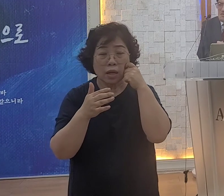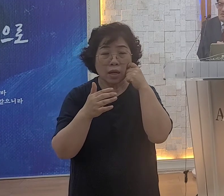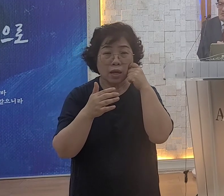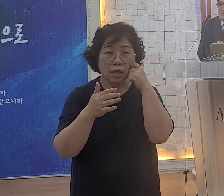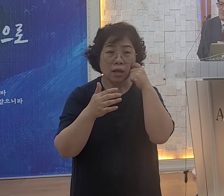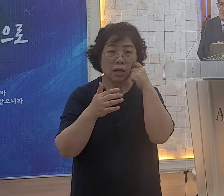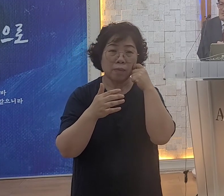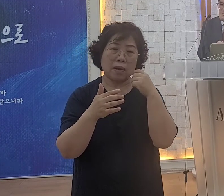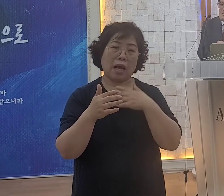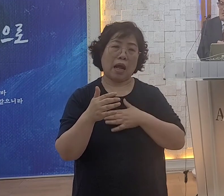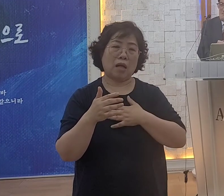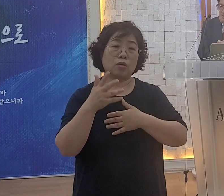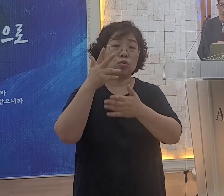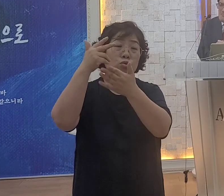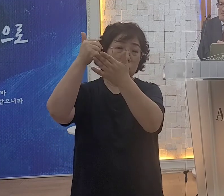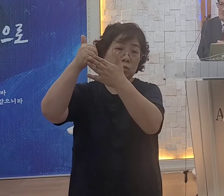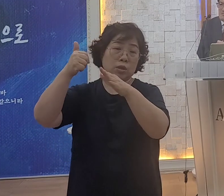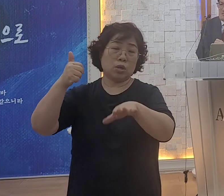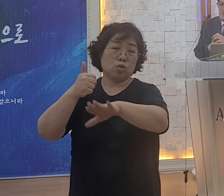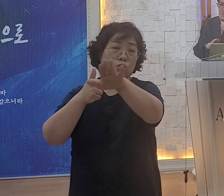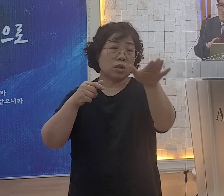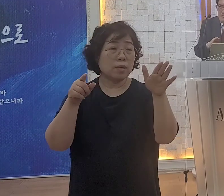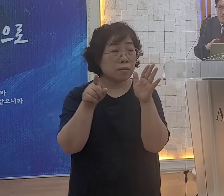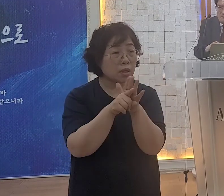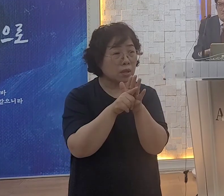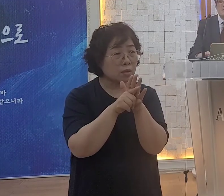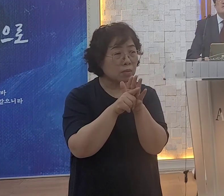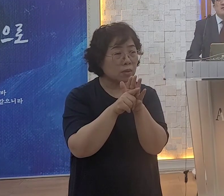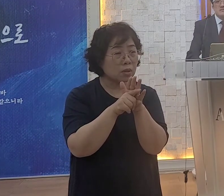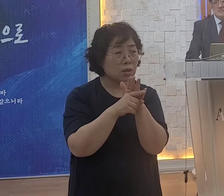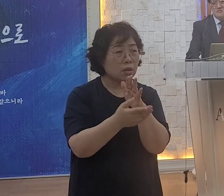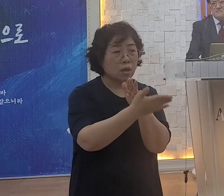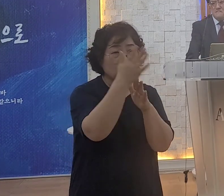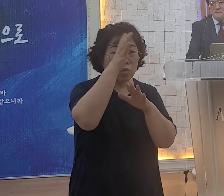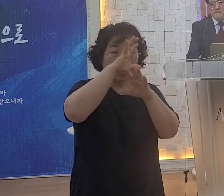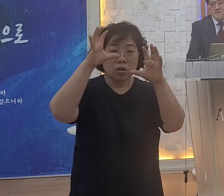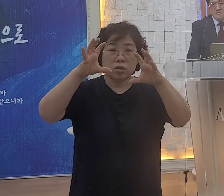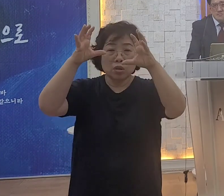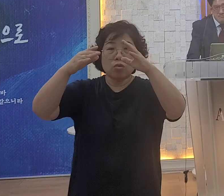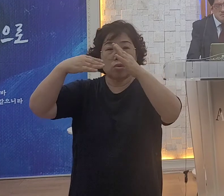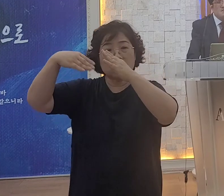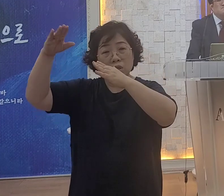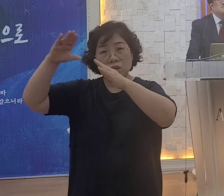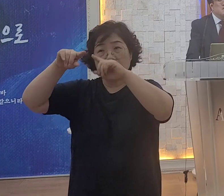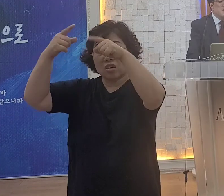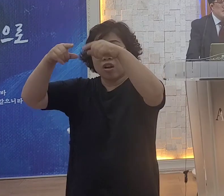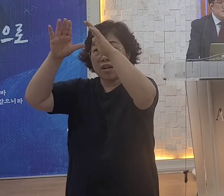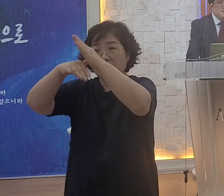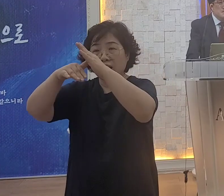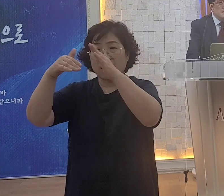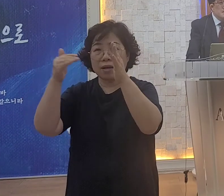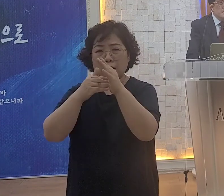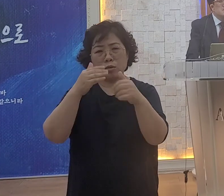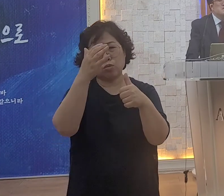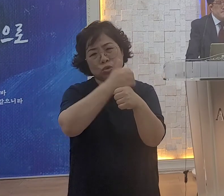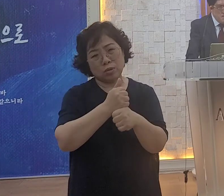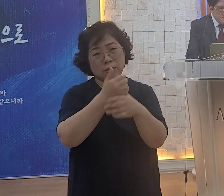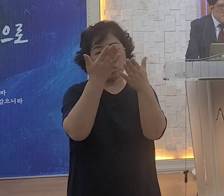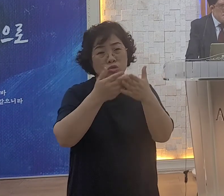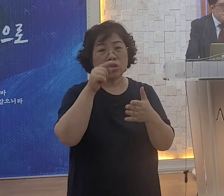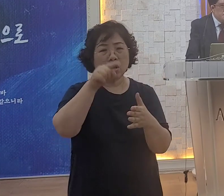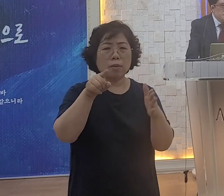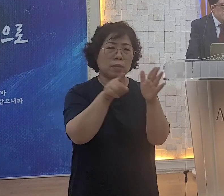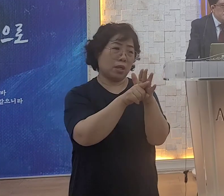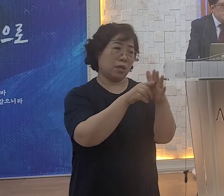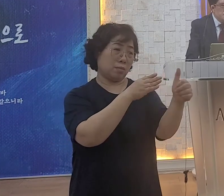아시는 주님께서 우리의 이 믿음을 여러분 천국 갈 때까지 여러분 붙들어 주신다는 사실을 믿으시기